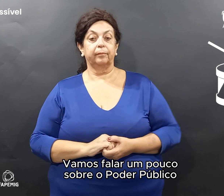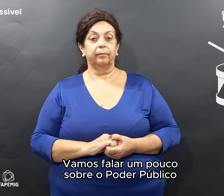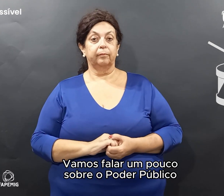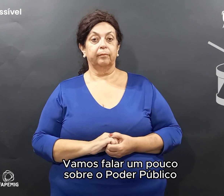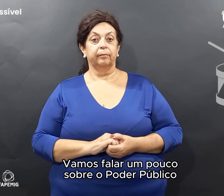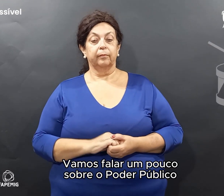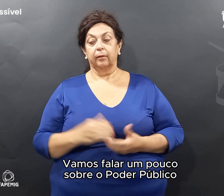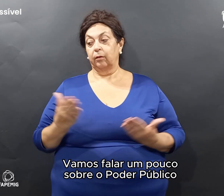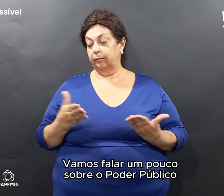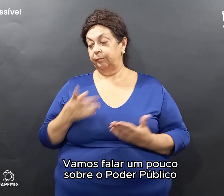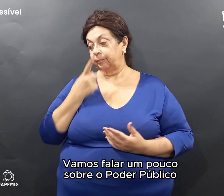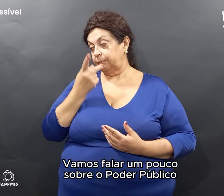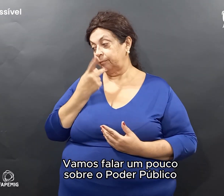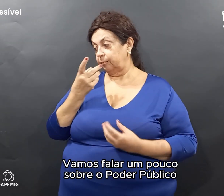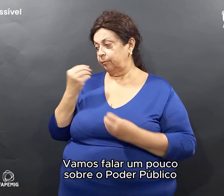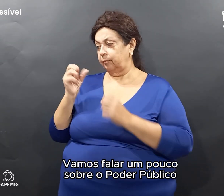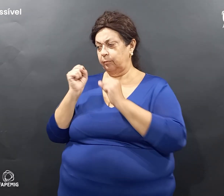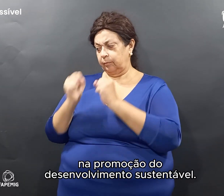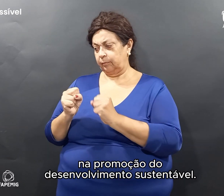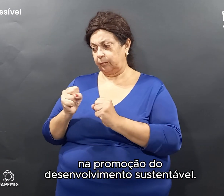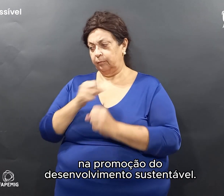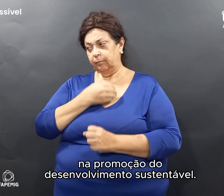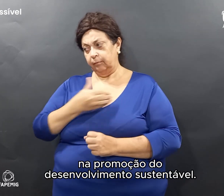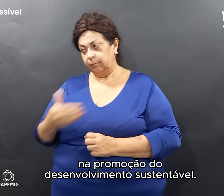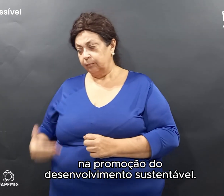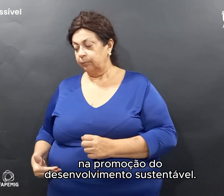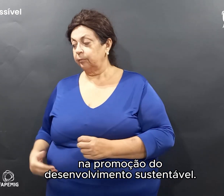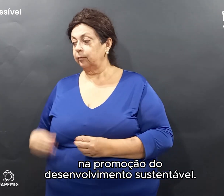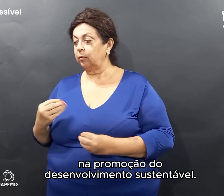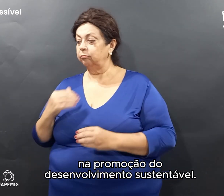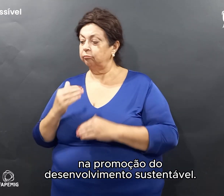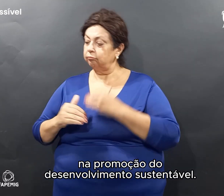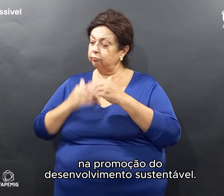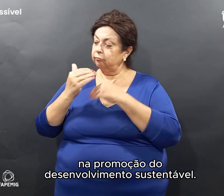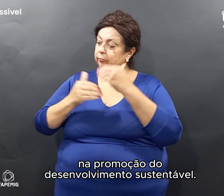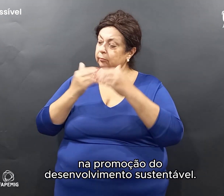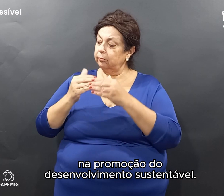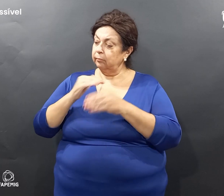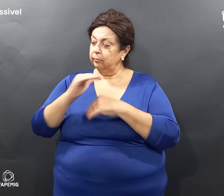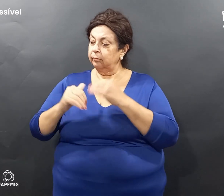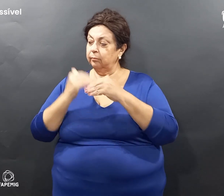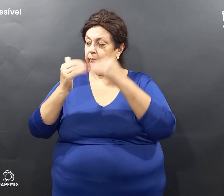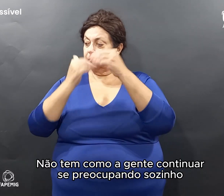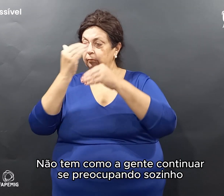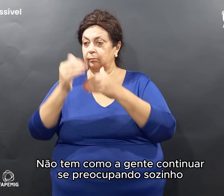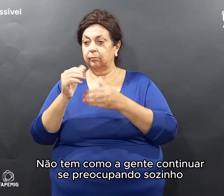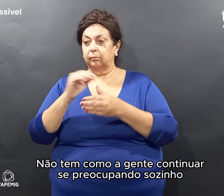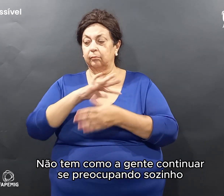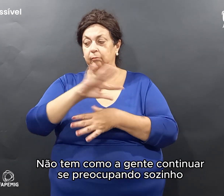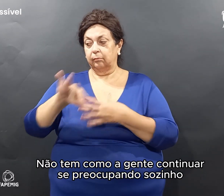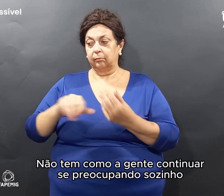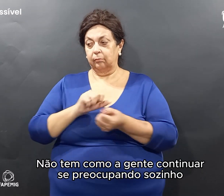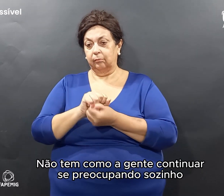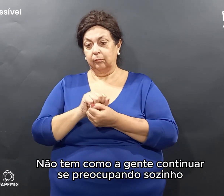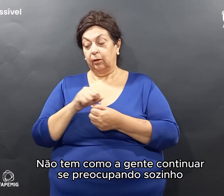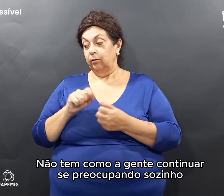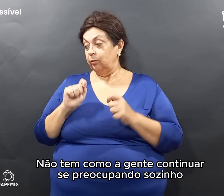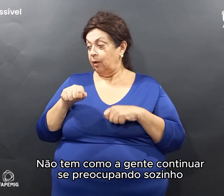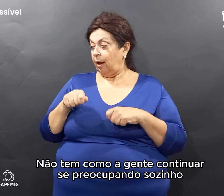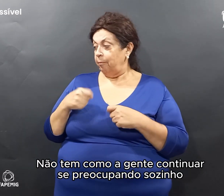Vamos falar um pouco sobre o poder público na promoção do desenvolvimento sustentável. Não tem como a gente continuar se preocupando sozinho